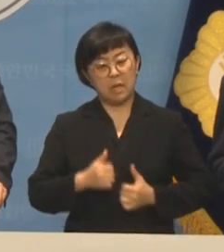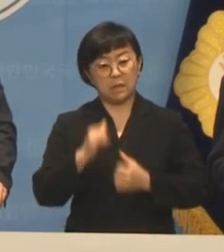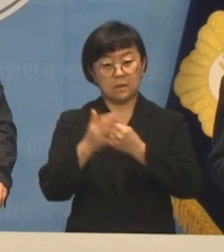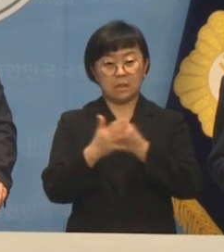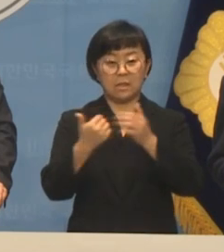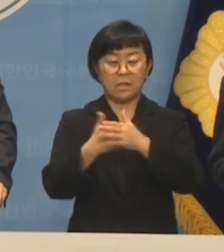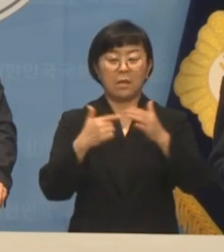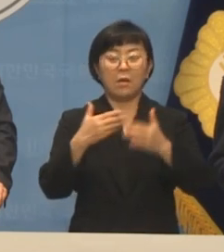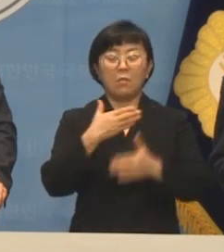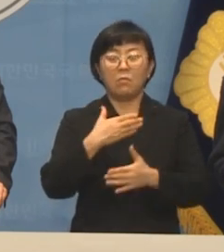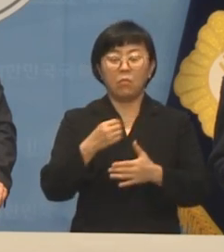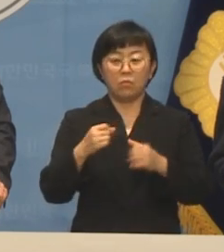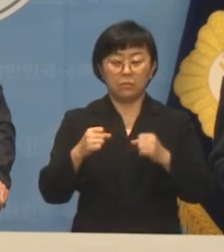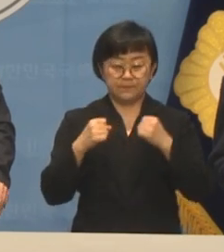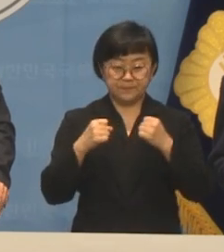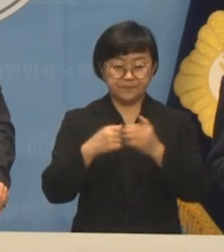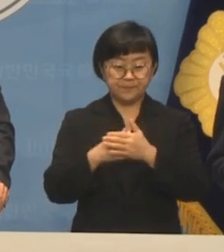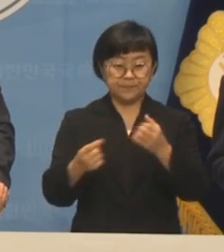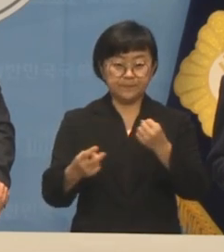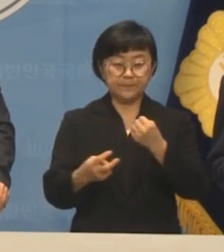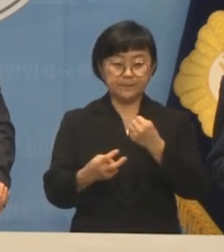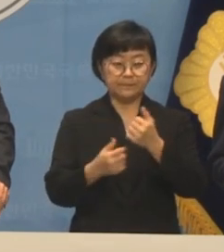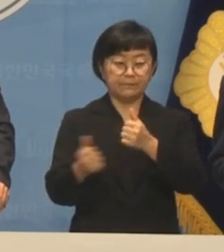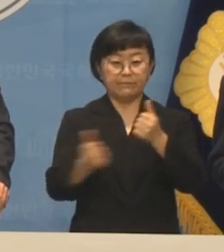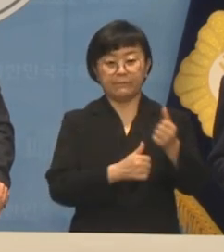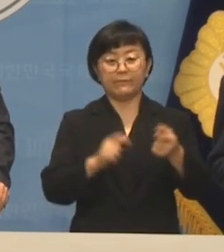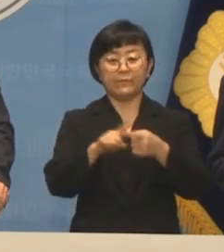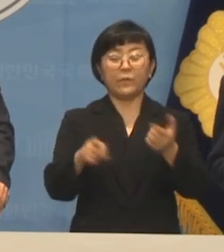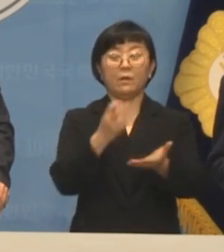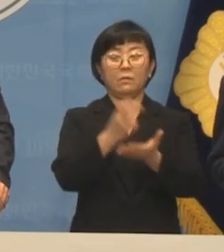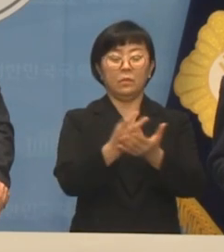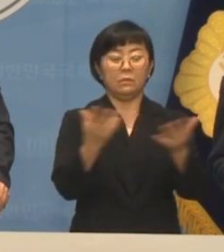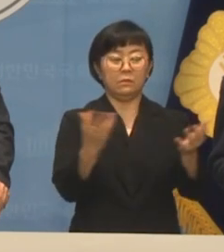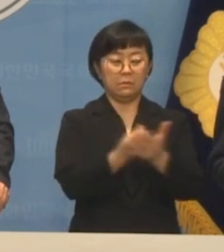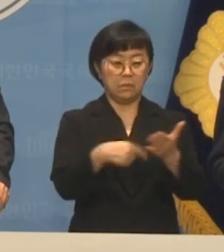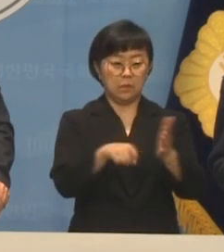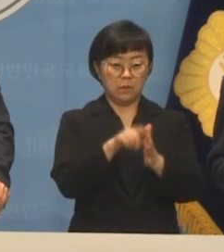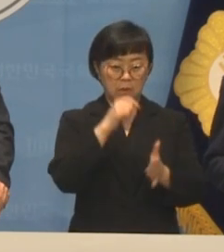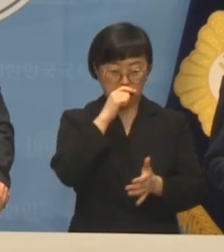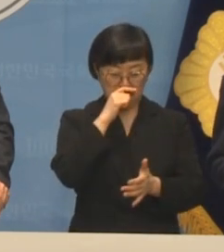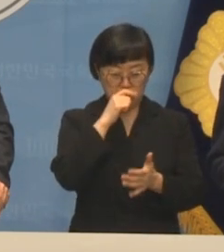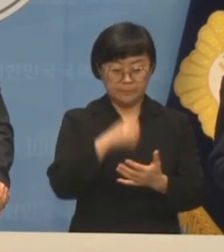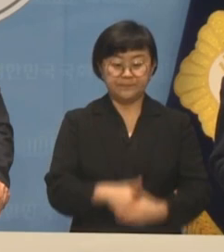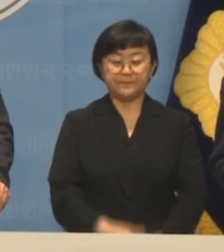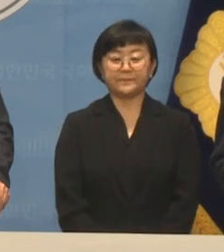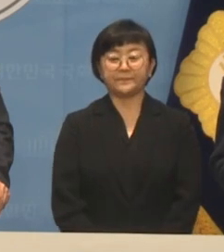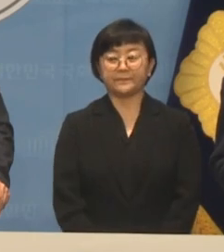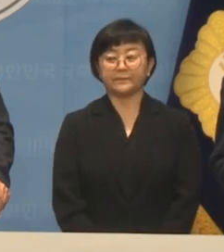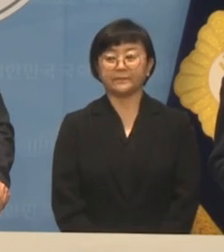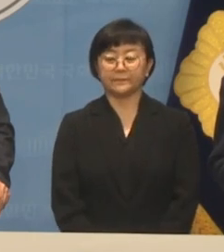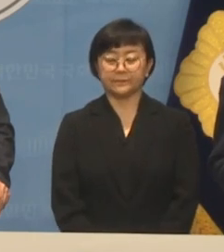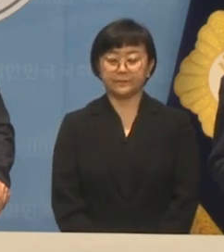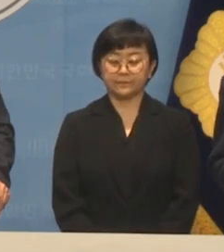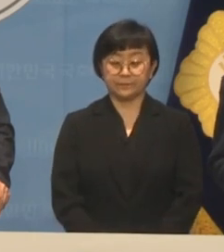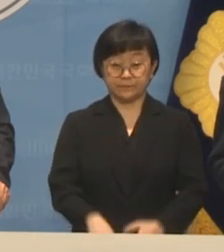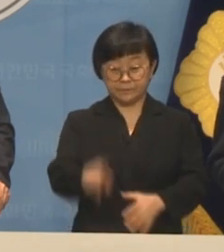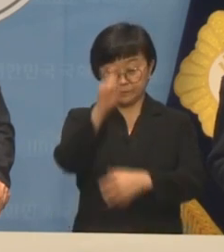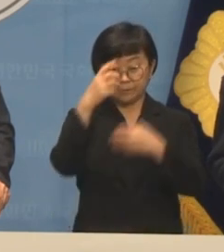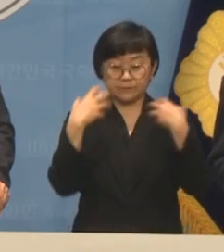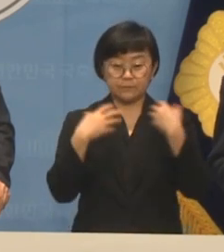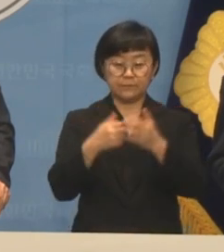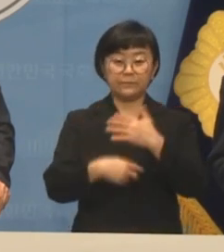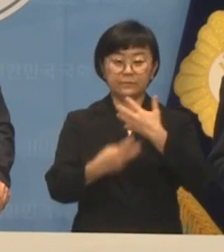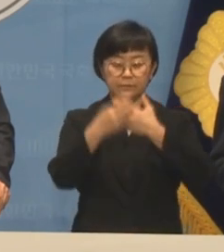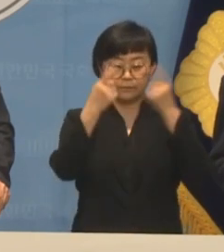상임위 보건복지위원회는 입법 안수를 위해 직회부 의결에 나서야 합니다. 정부가